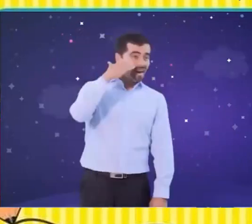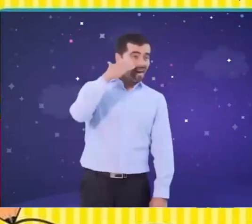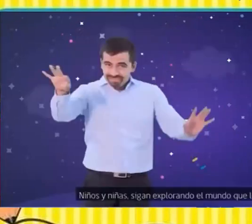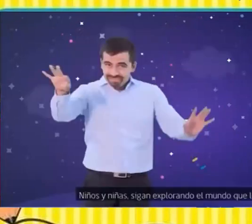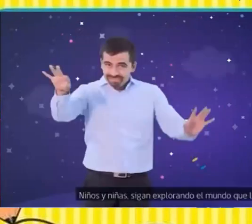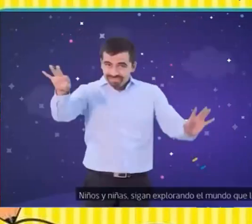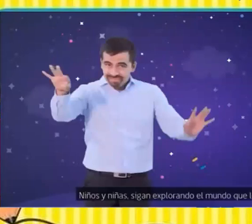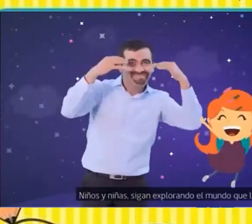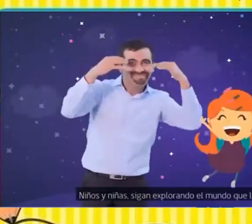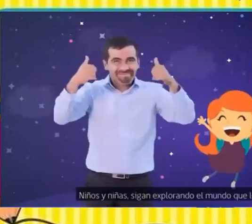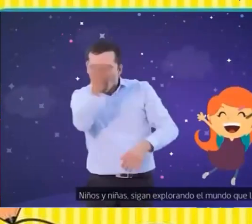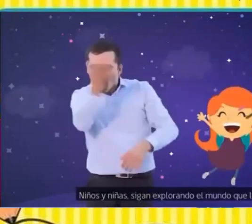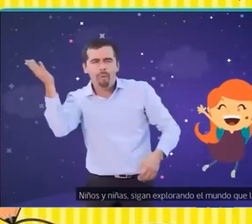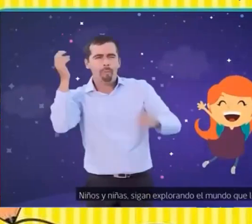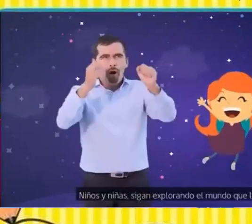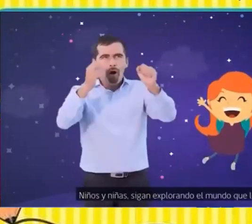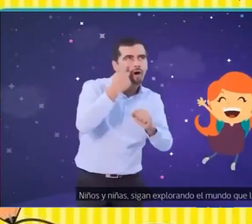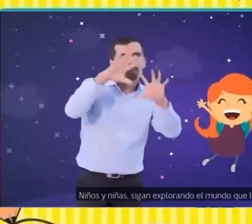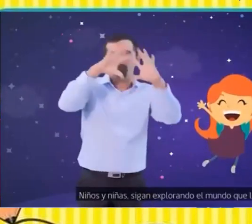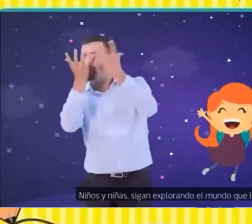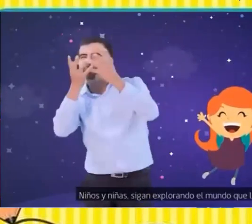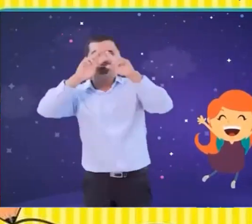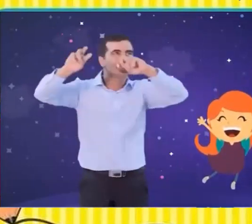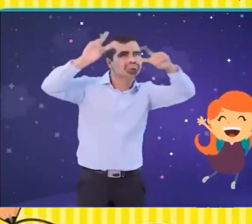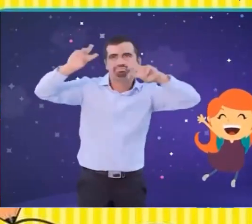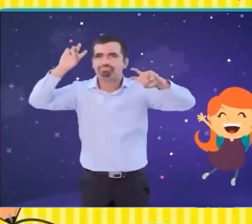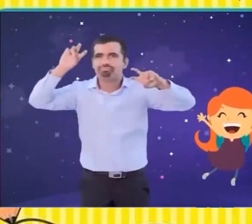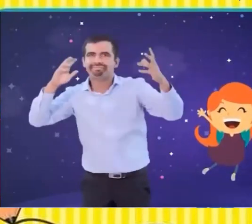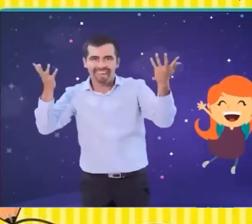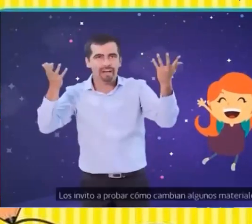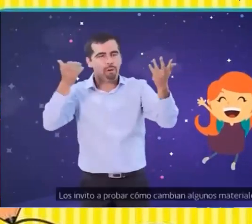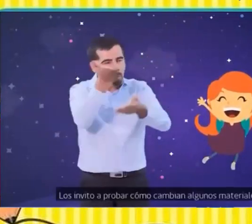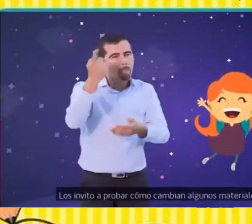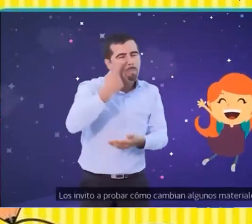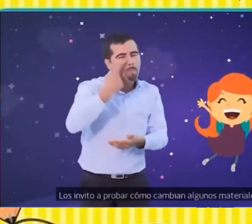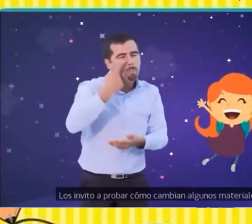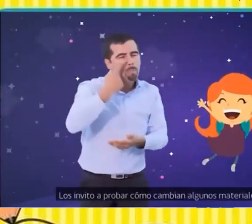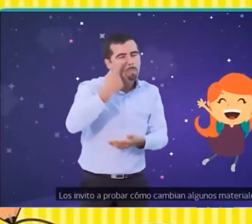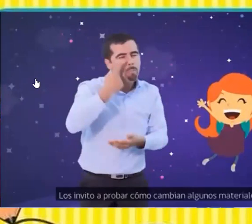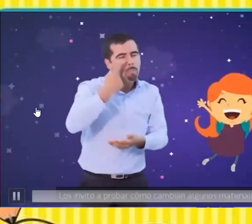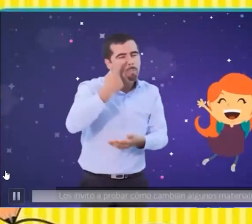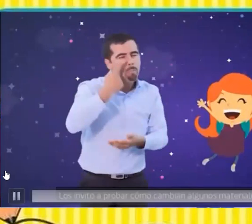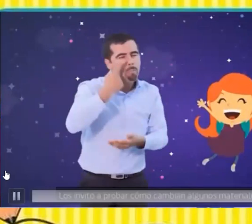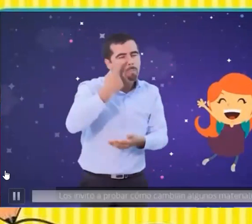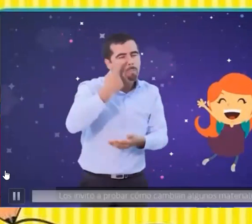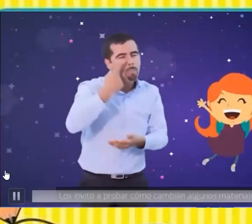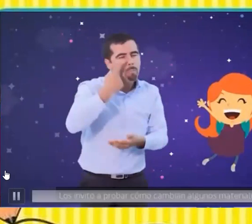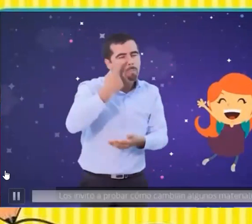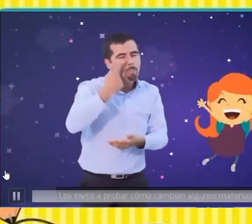Niños y niñas, sigan explorando el mundo que los rodea. Los invito